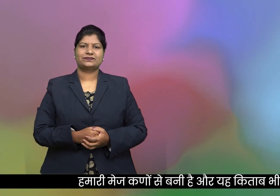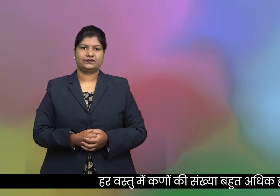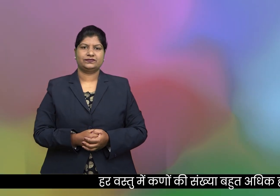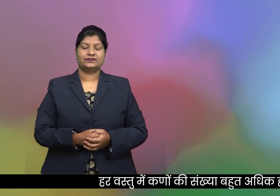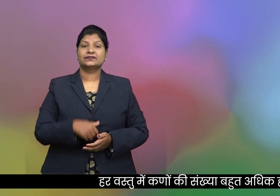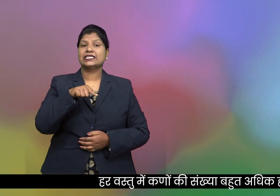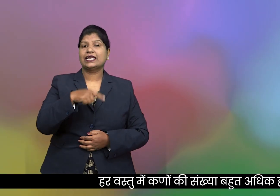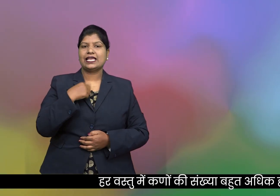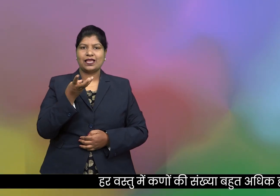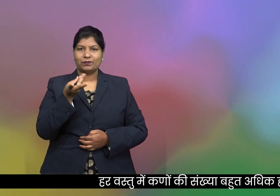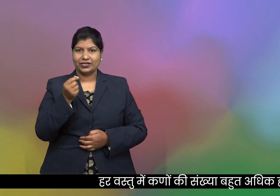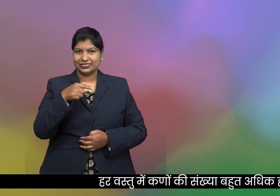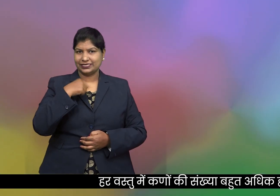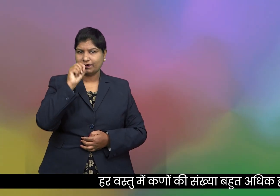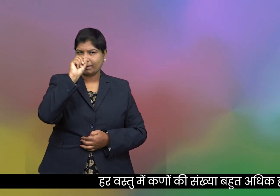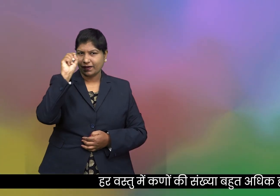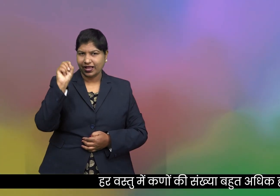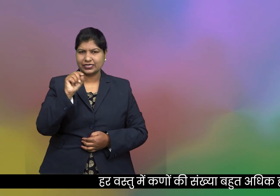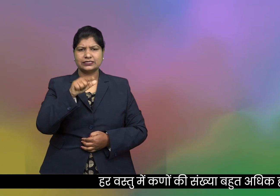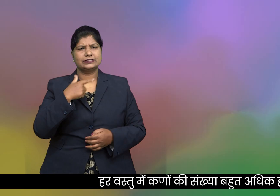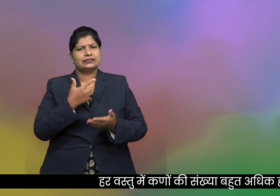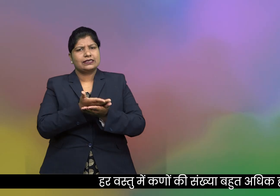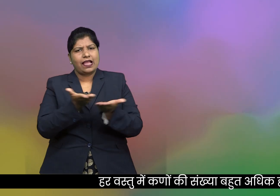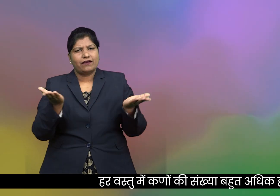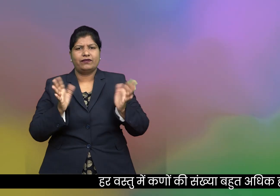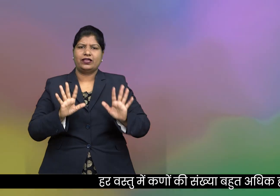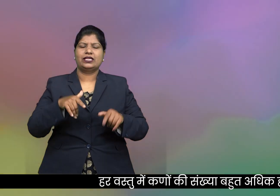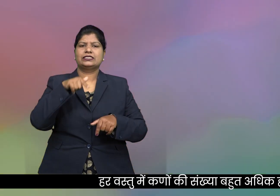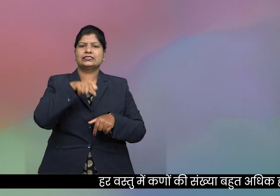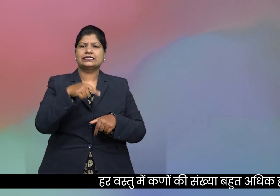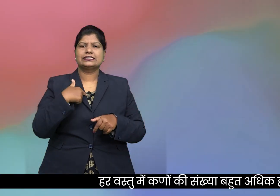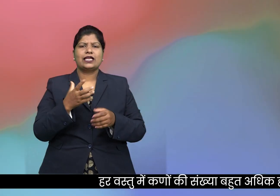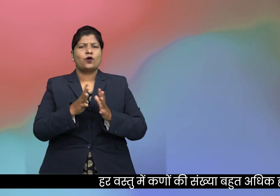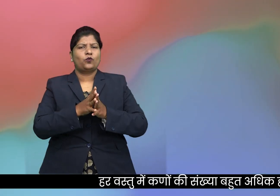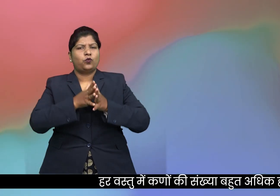हर वस्तु में कणों की संख्या बहुत अधिक होती है।